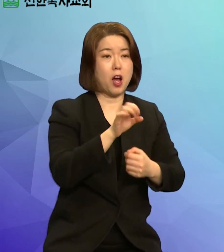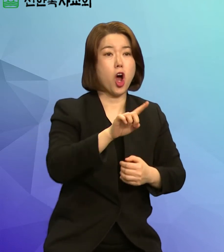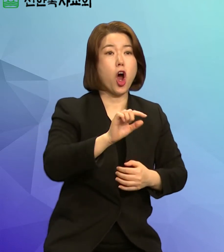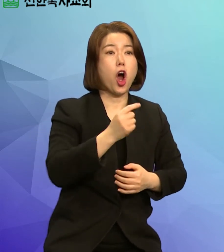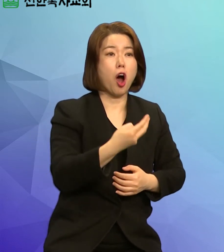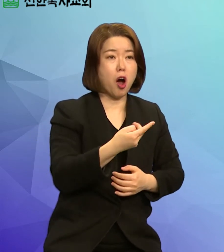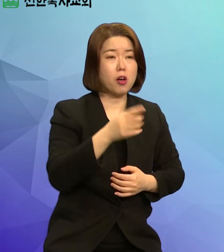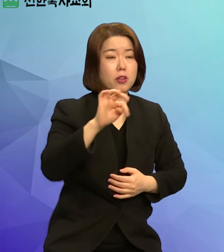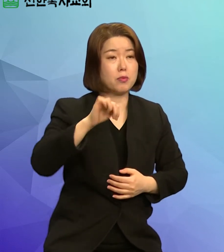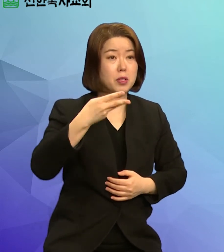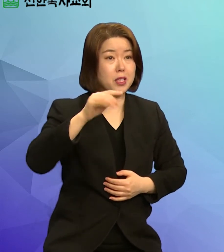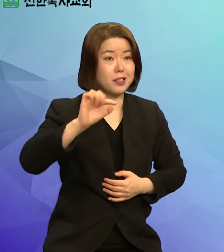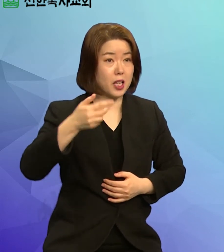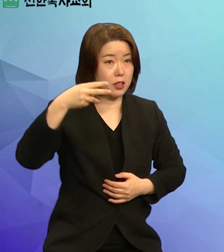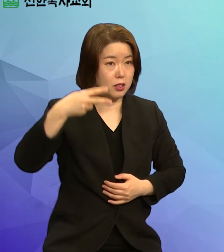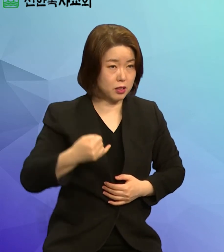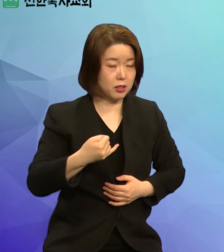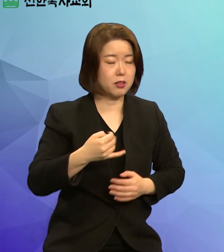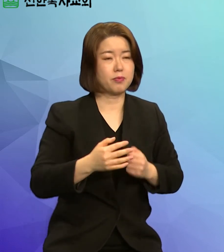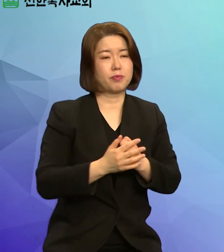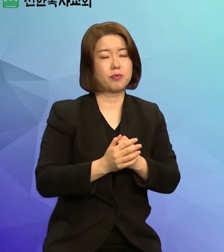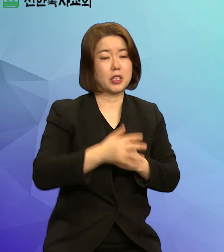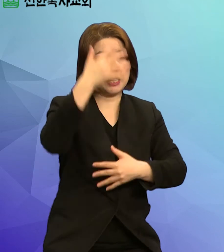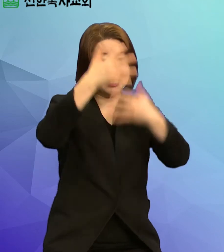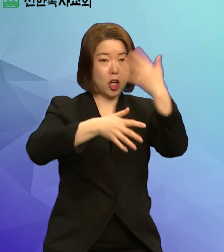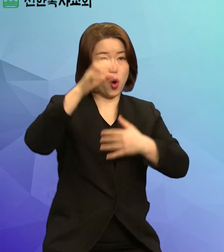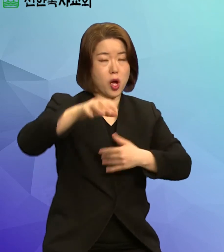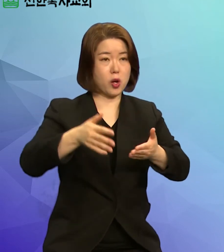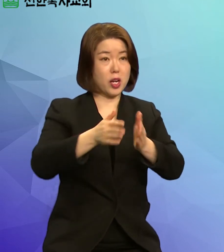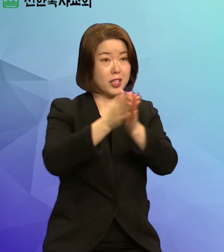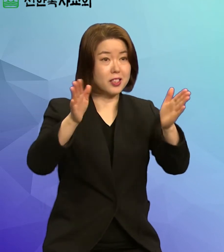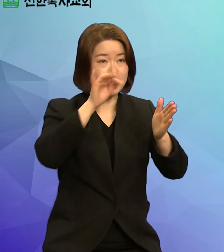언플랜드라는, 지금 개봉관에 개봉되어져 있습니다.